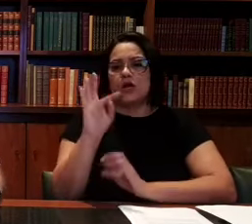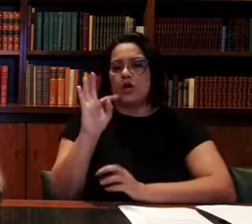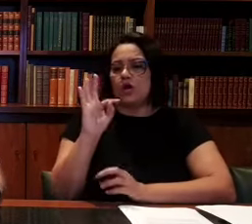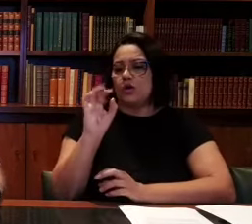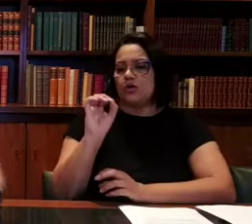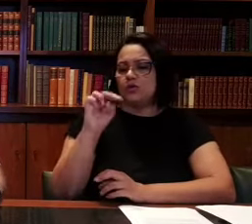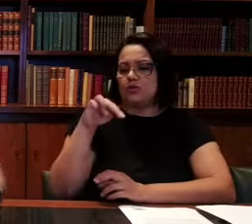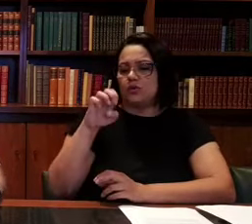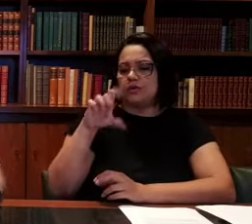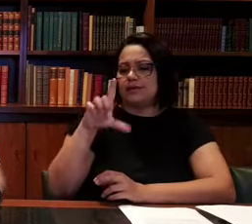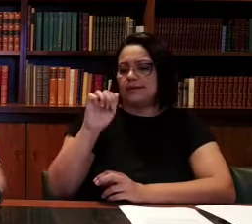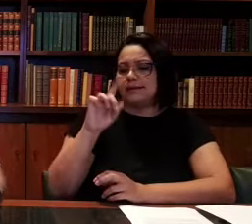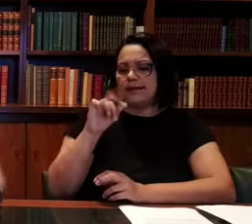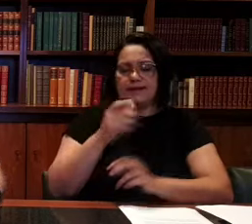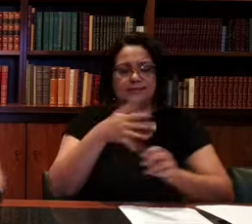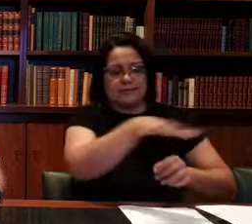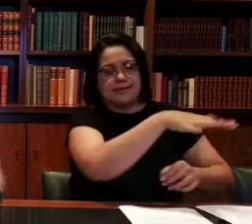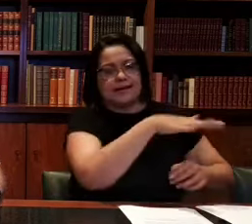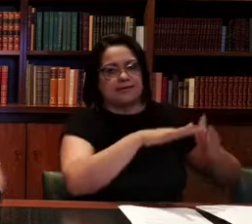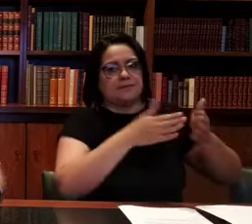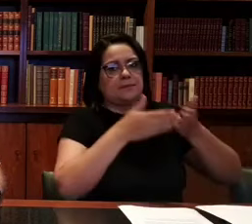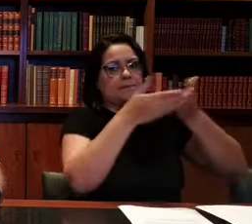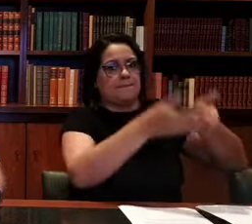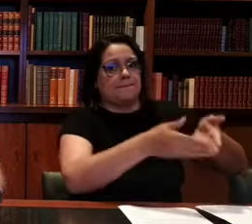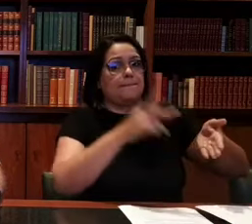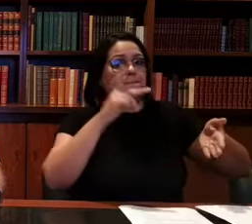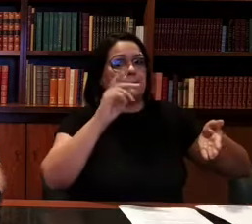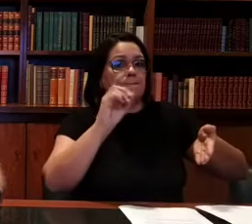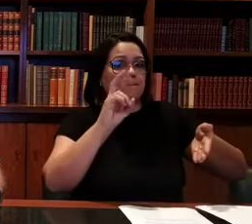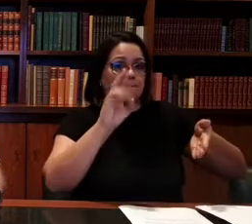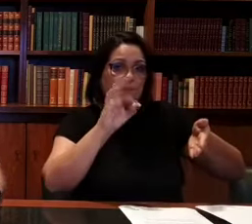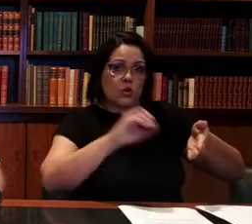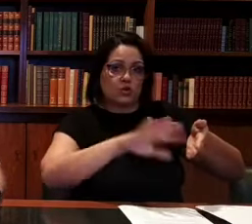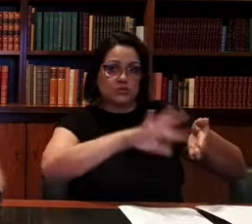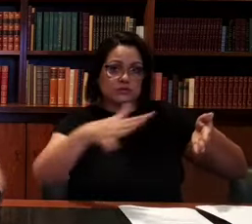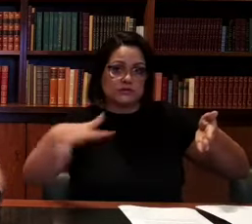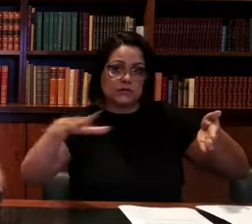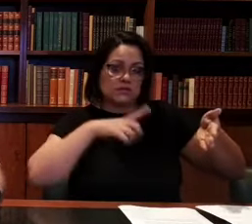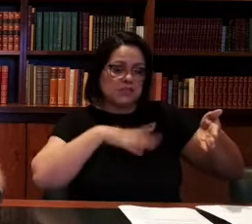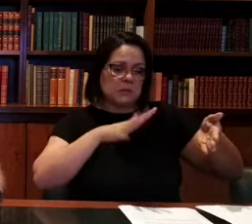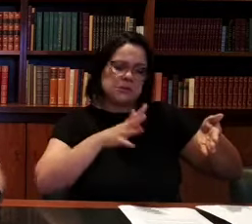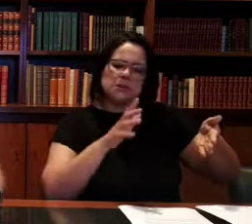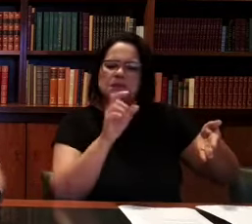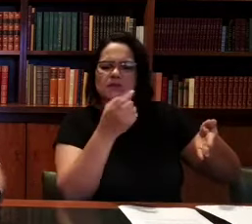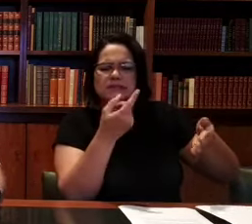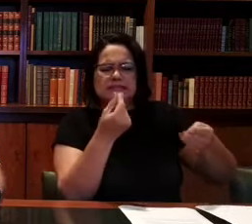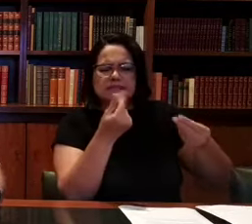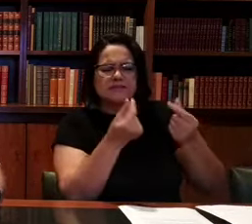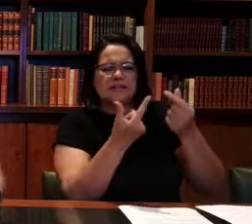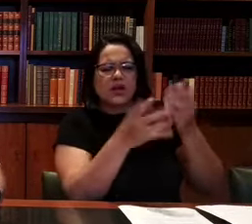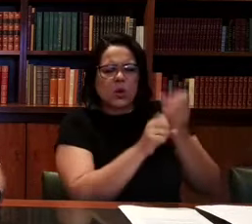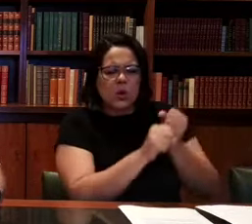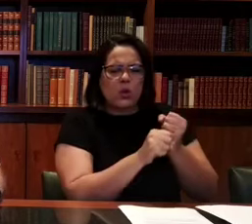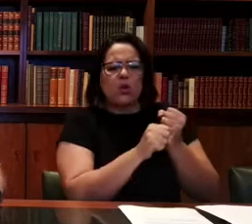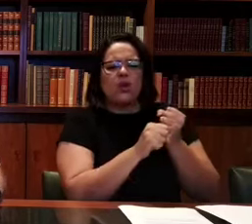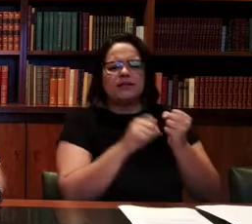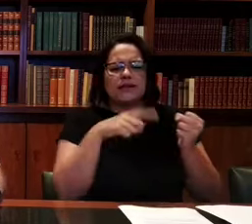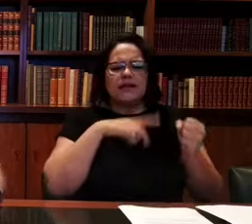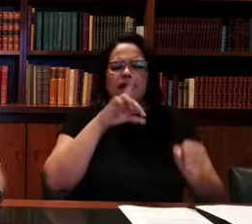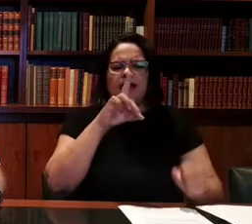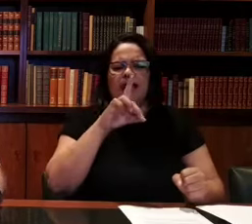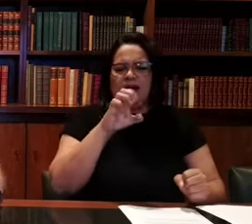que eu te sai de carga não pode ser tem um percentual Delta x não sei quantos reais ou dólares é uma taxa de desassorear